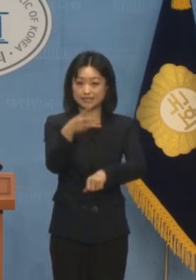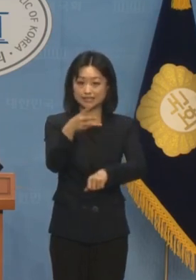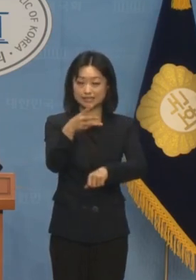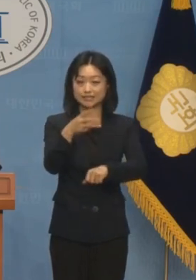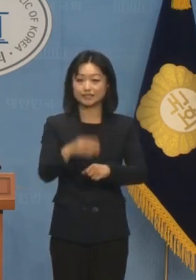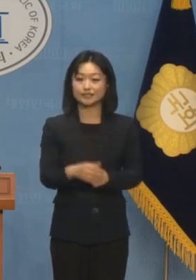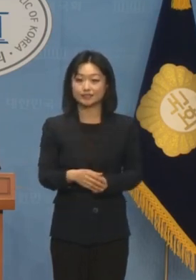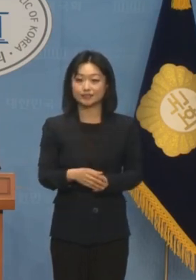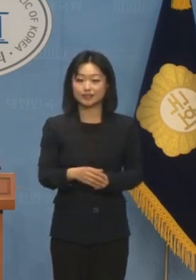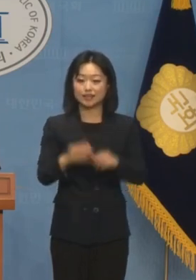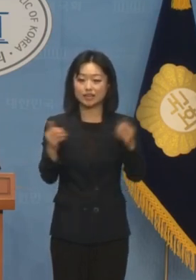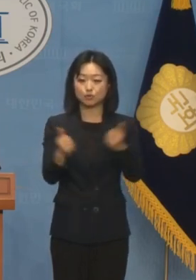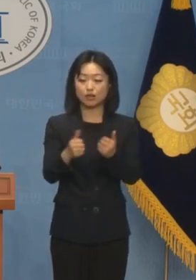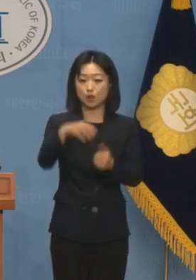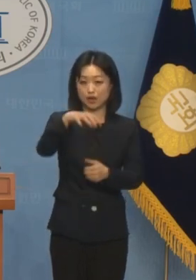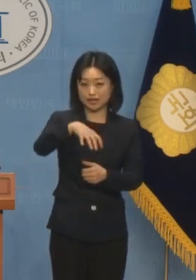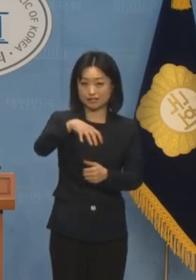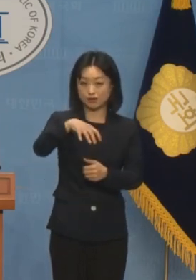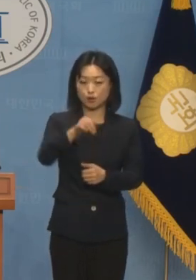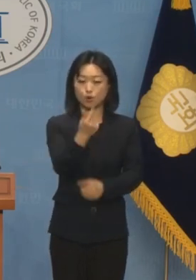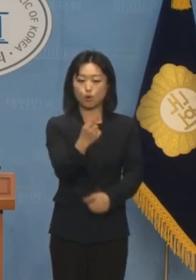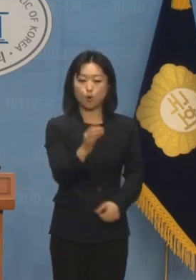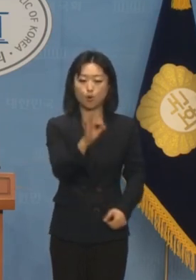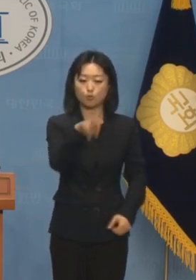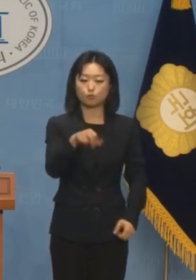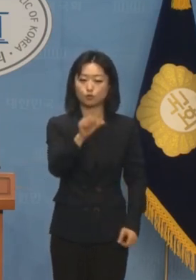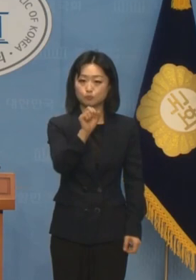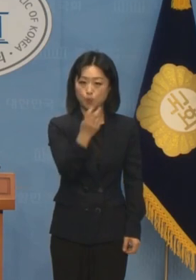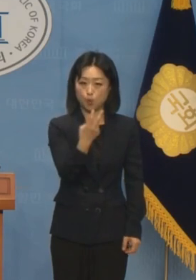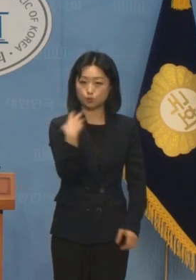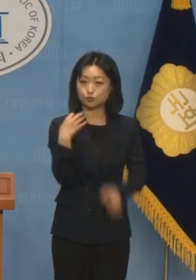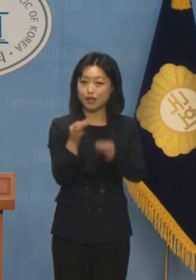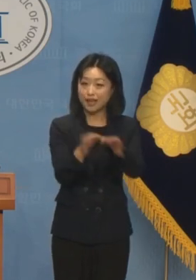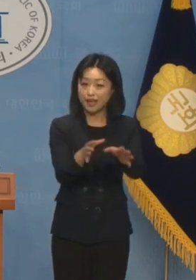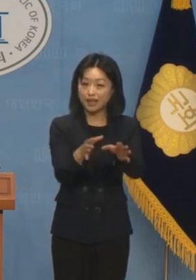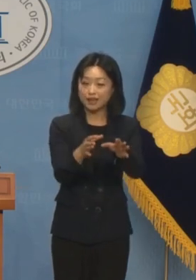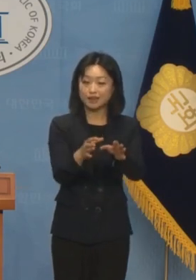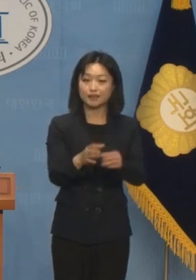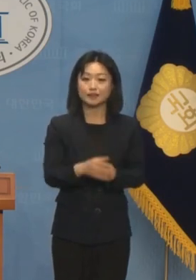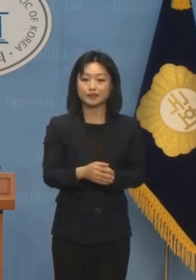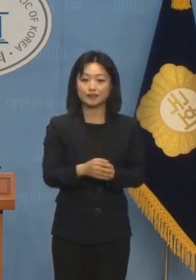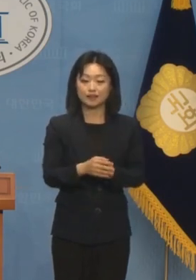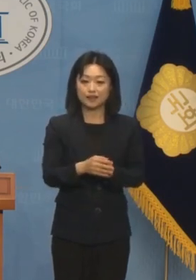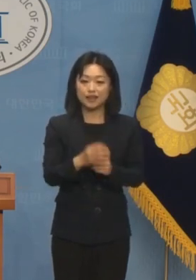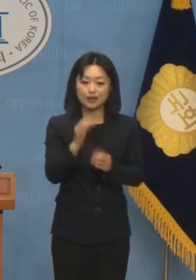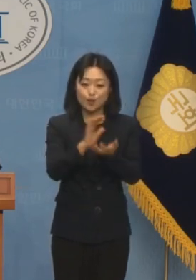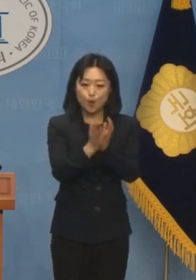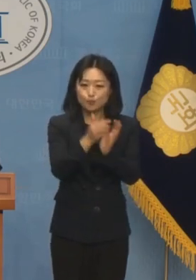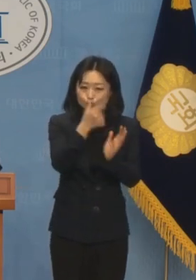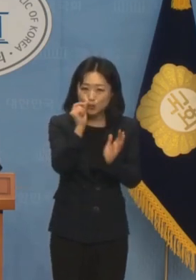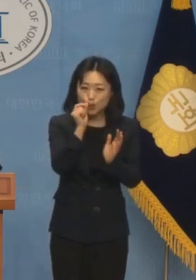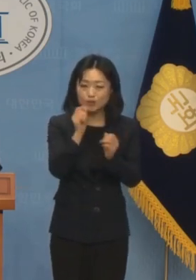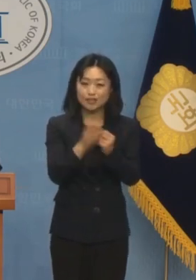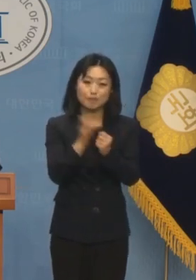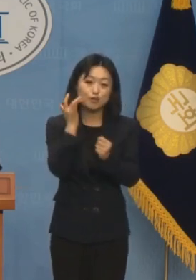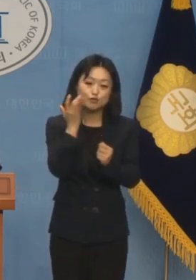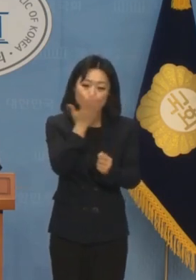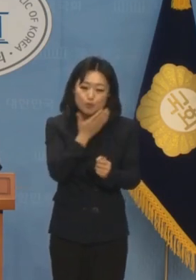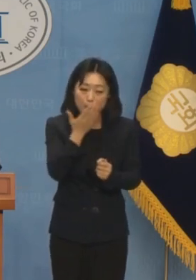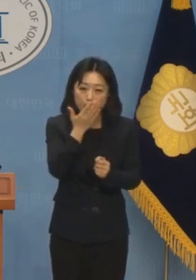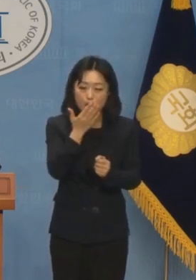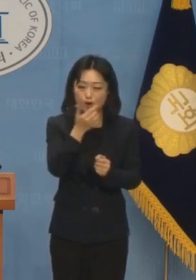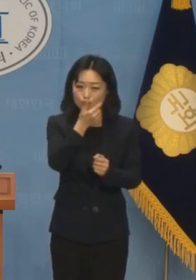의원회관 제1세미나실에서는 홍문표 의원실 주최로 민원 부족 해결을 위한 꿀범 법장